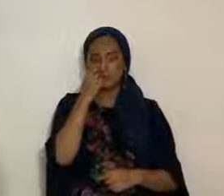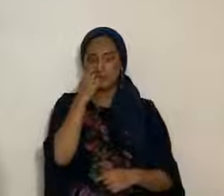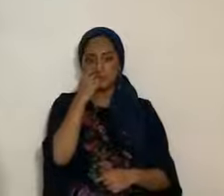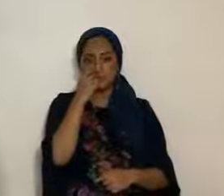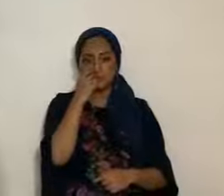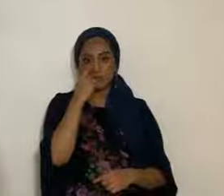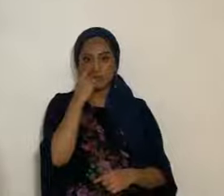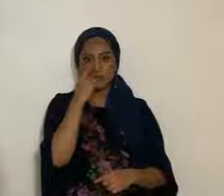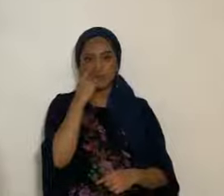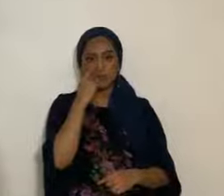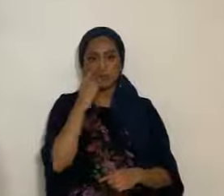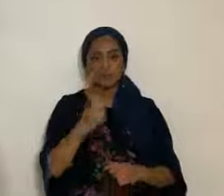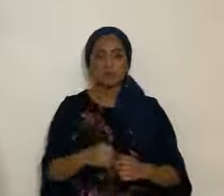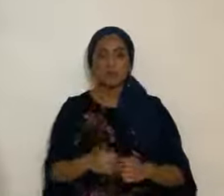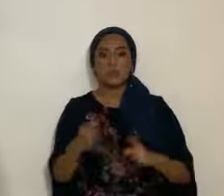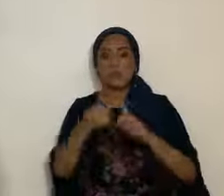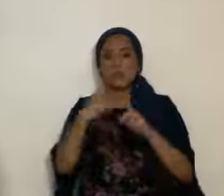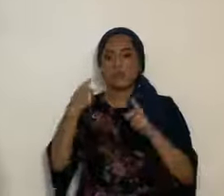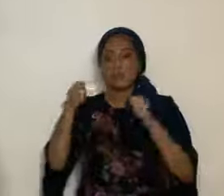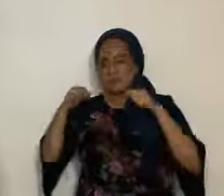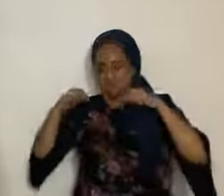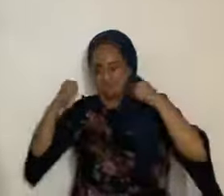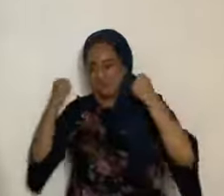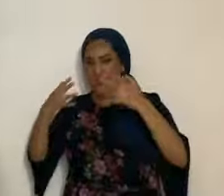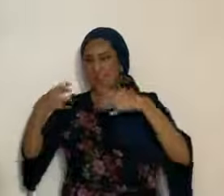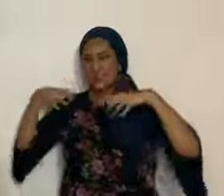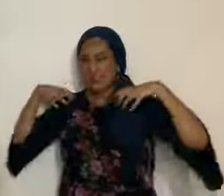De entre los millares del pueblo de Israel,